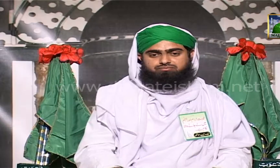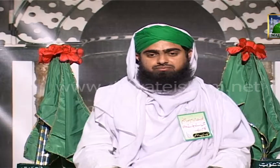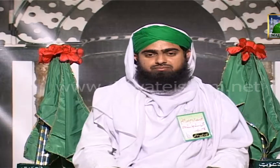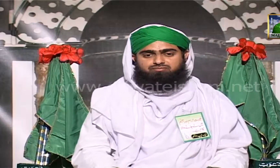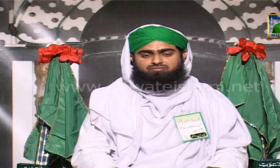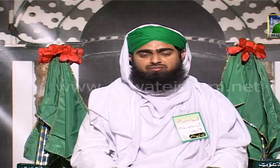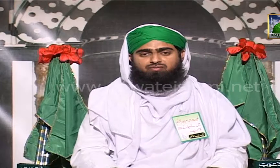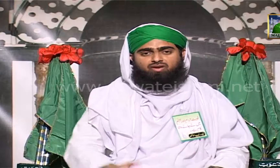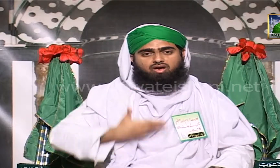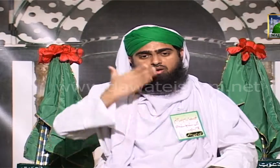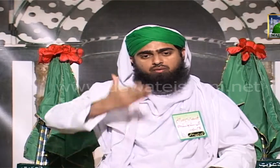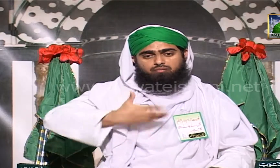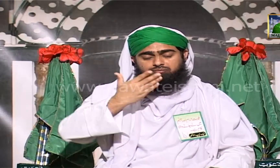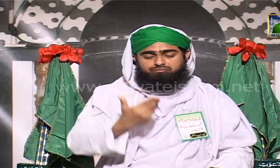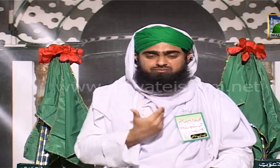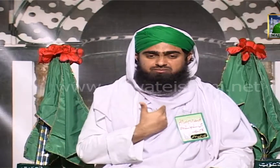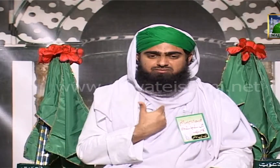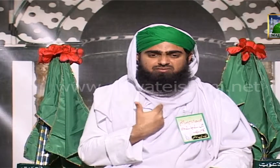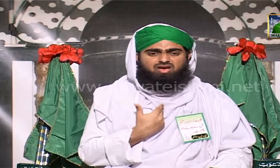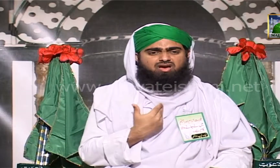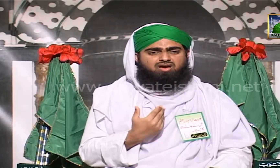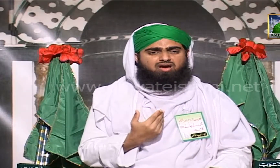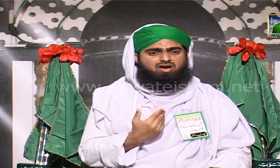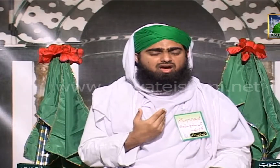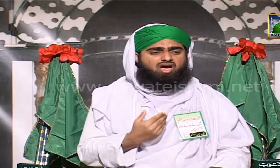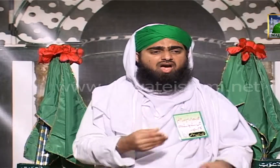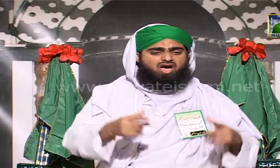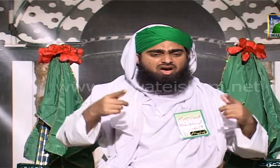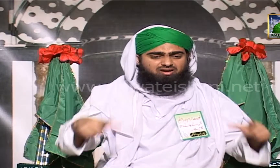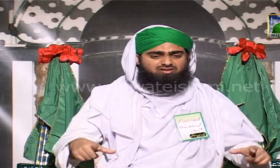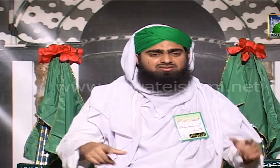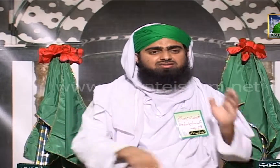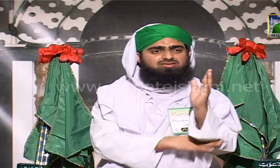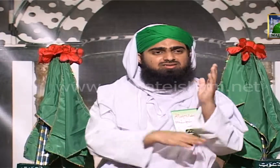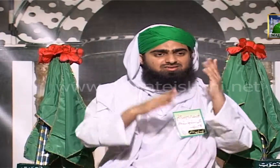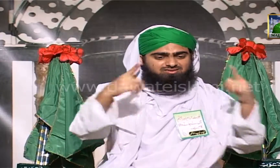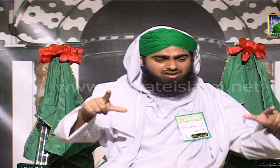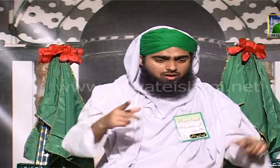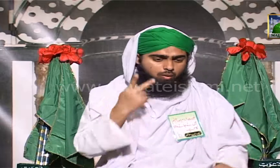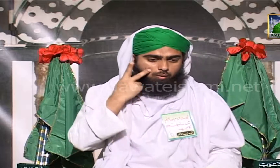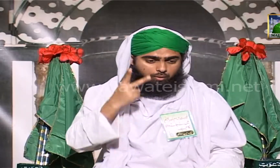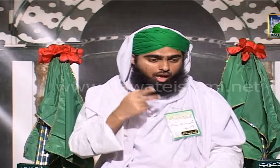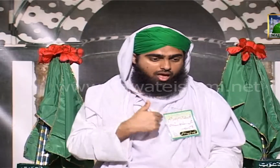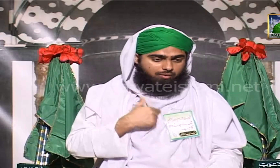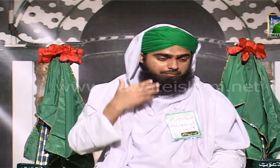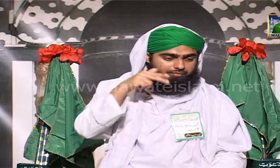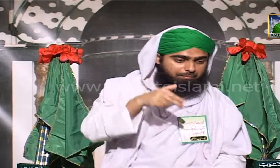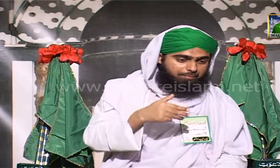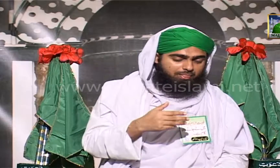ایثار۔ فرماتے ہیں کہ جب میں کوئی پڑی ہوئی چیز یا جنگل کی کوئی گھاس یا پتی کھانے کے ارادے سے اٹھانا چاہتا تو